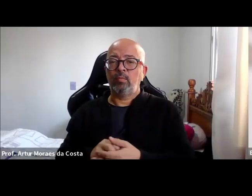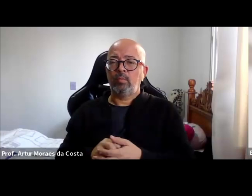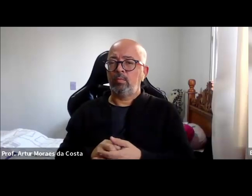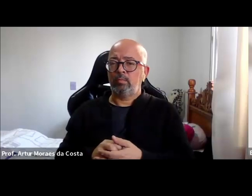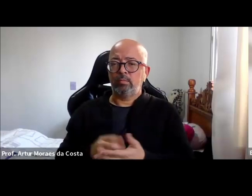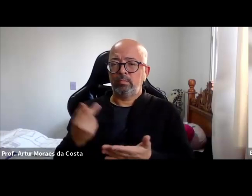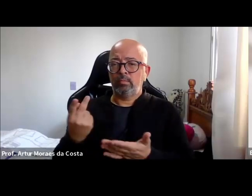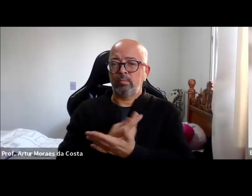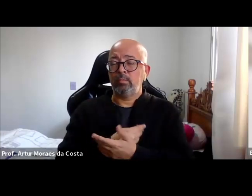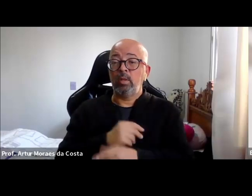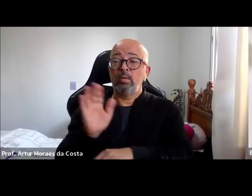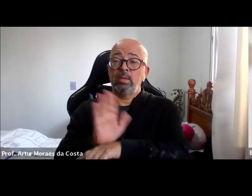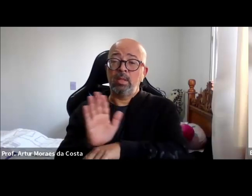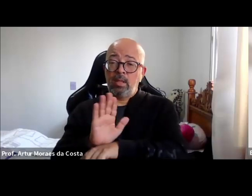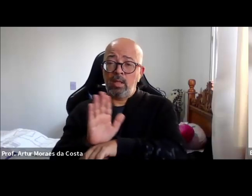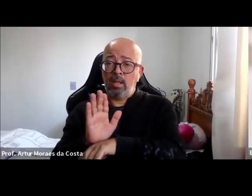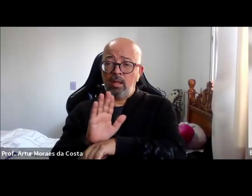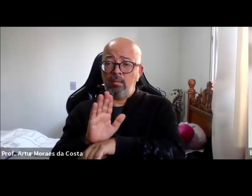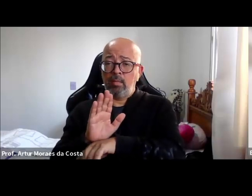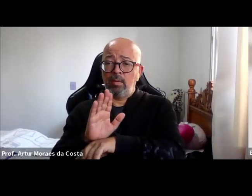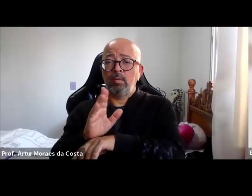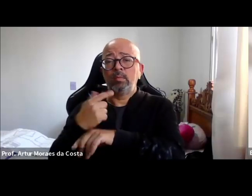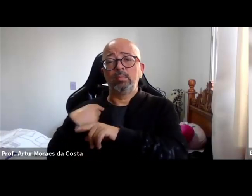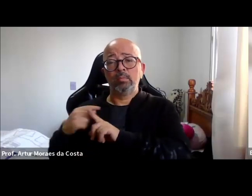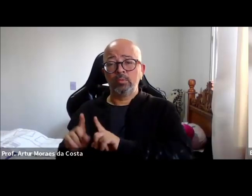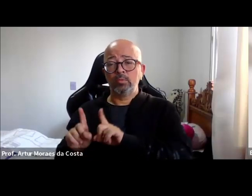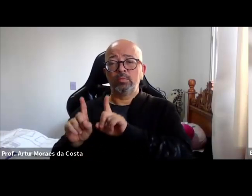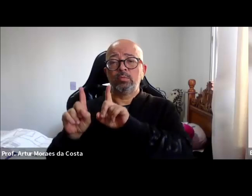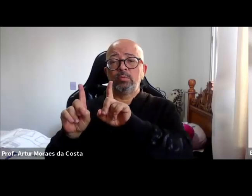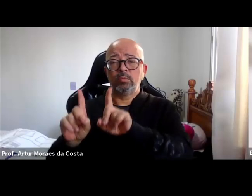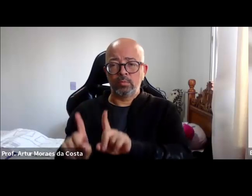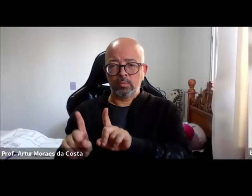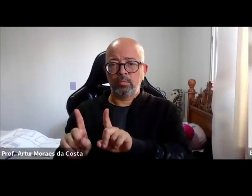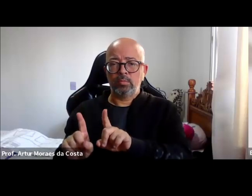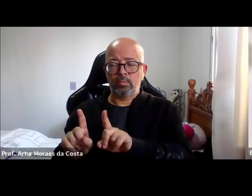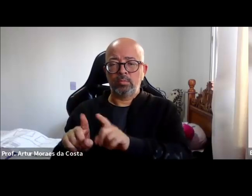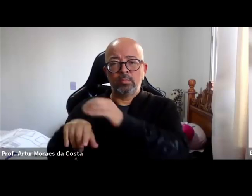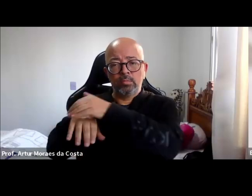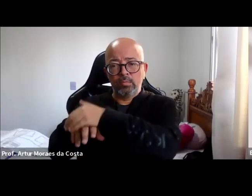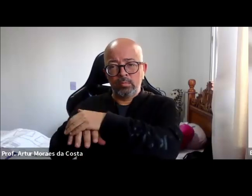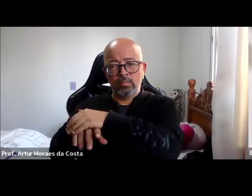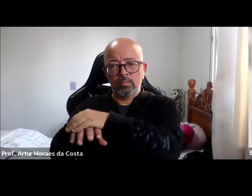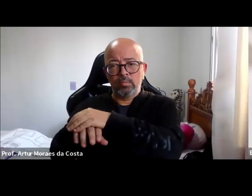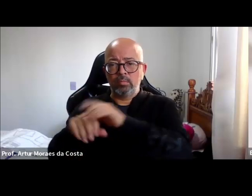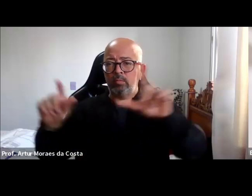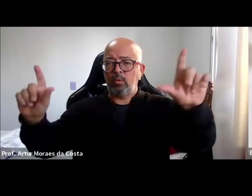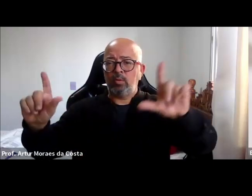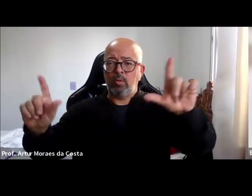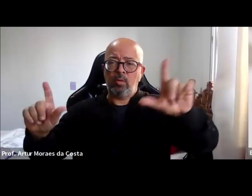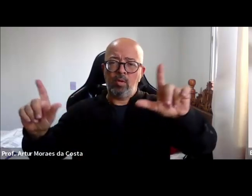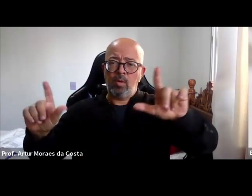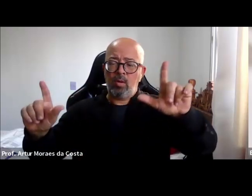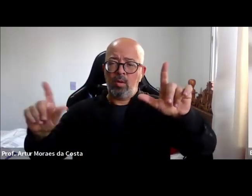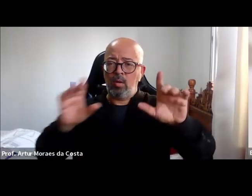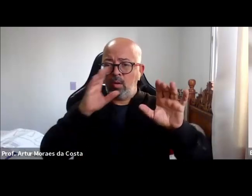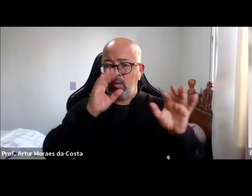sordociega justamente eh Estoy asesorando en este momento un trabajo de grado con un estudiante de